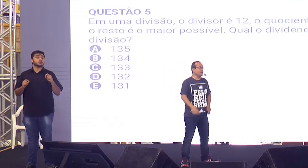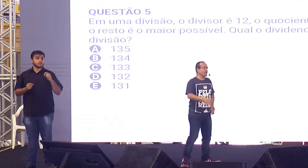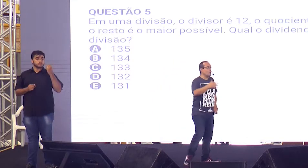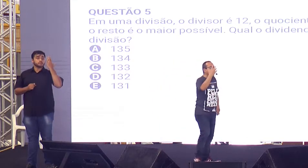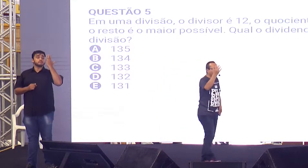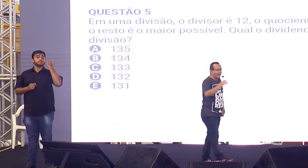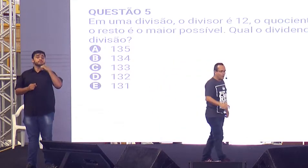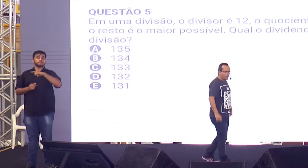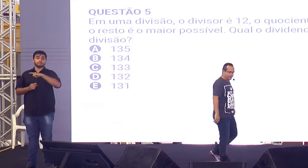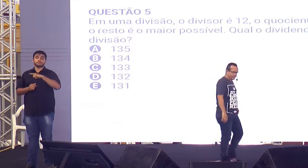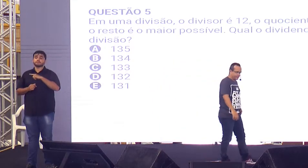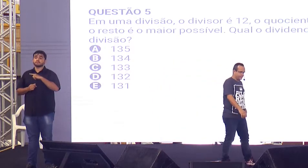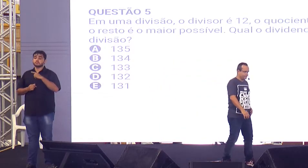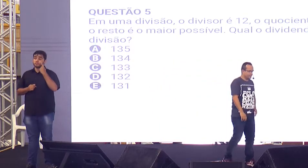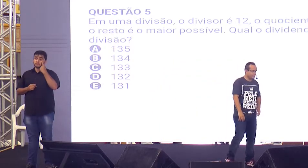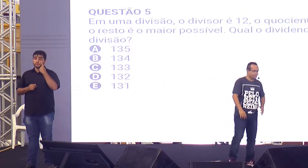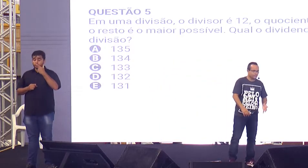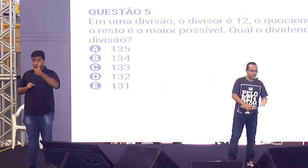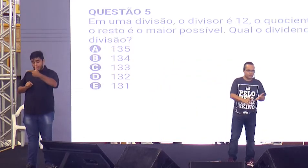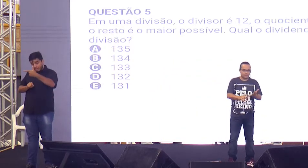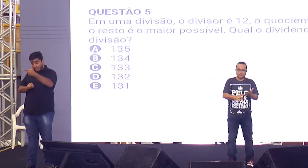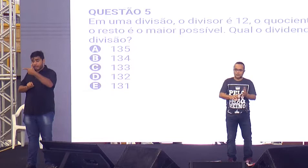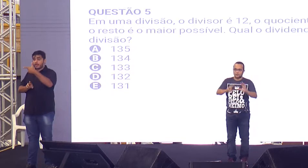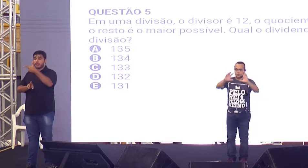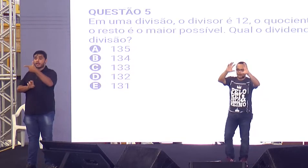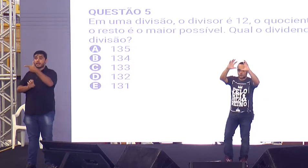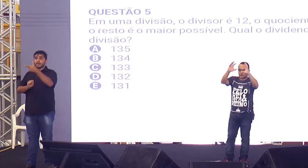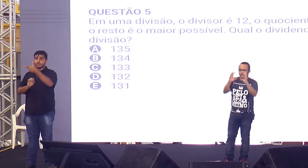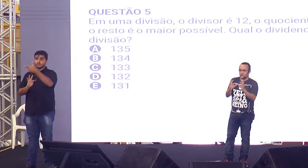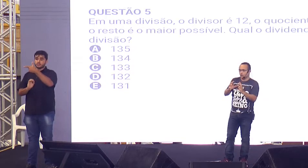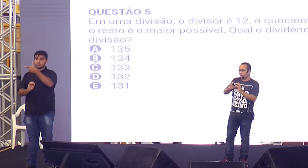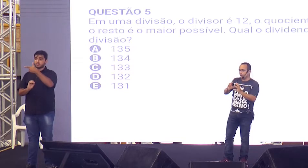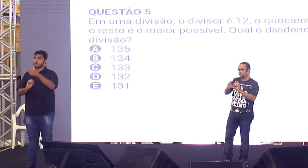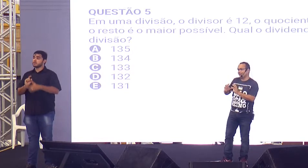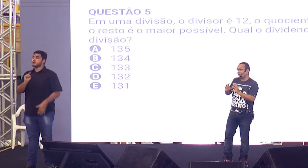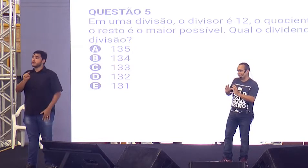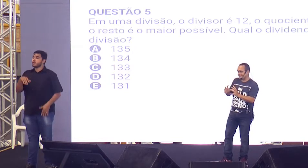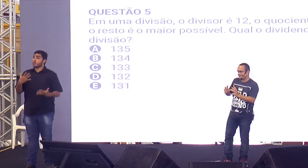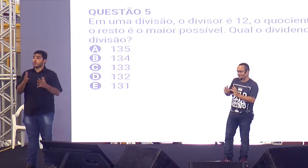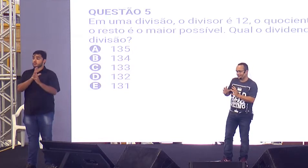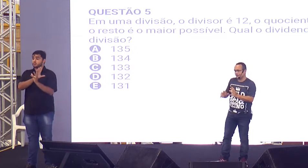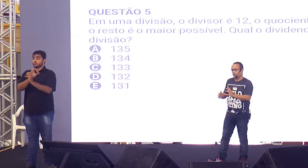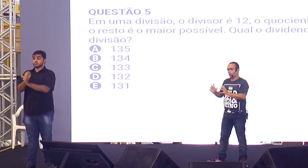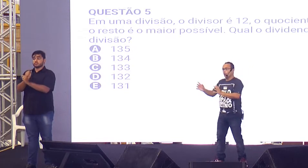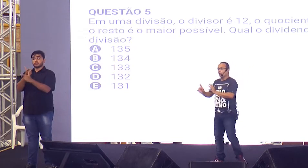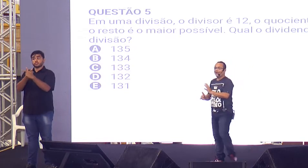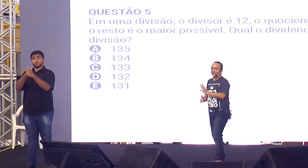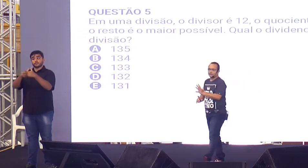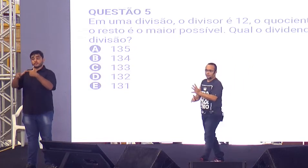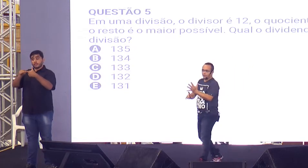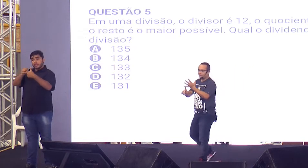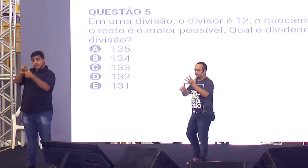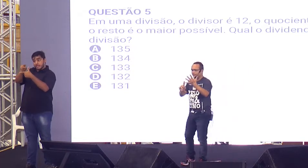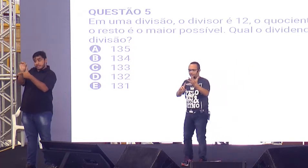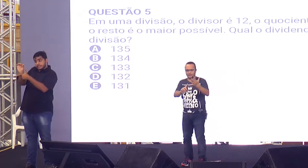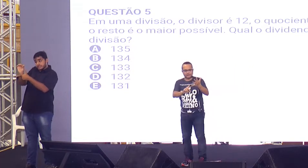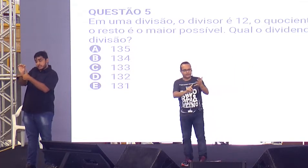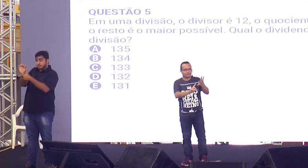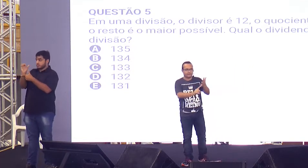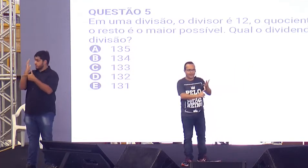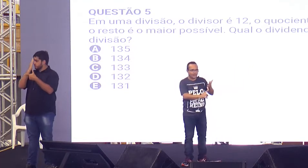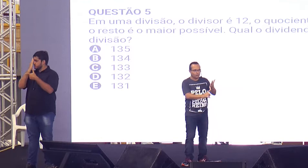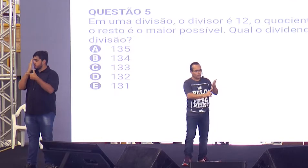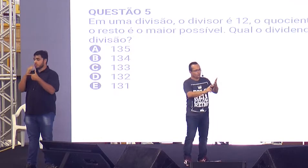pode assumir quais valores? Quando eu estou dividindo por 6, o resto pode